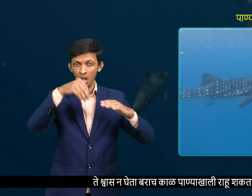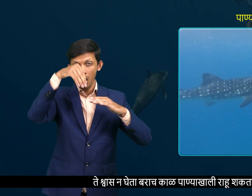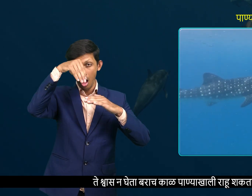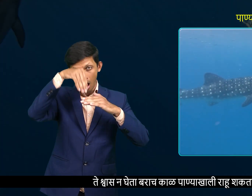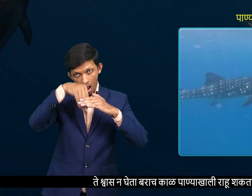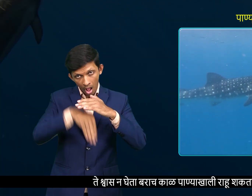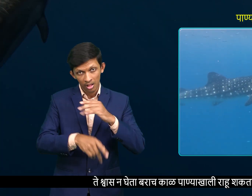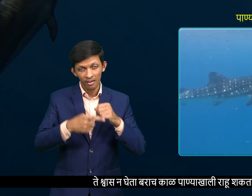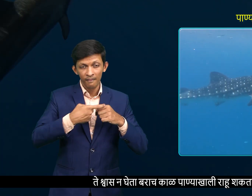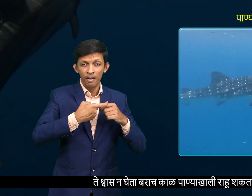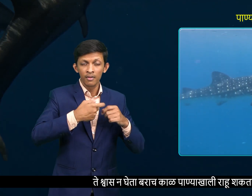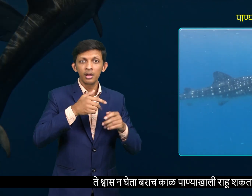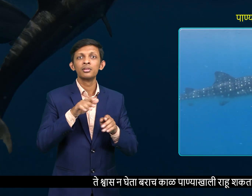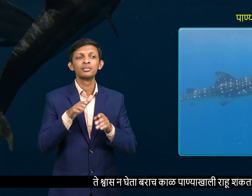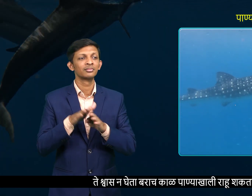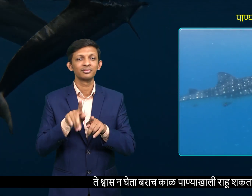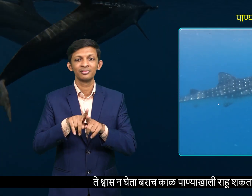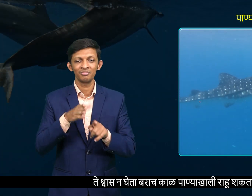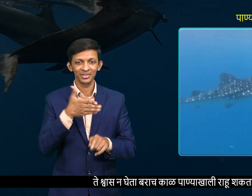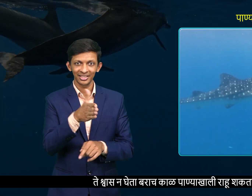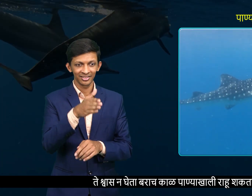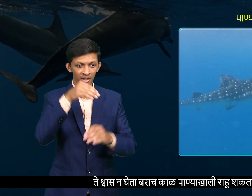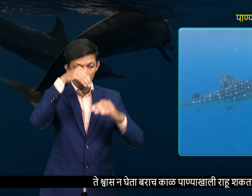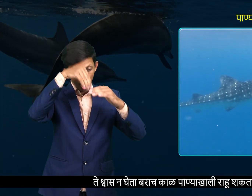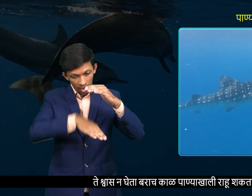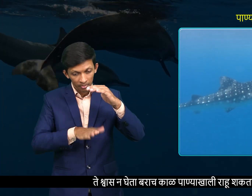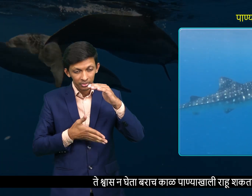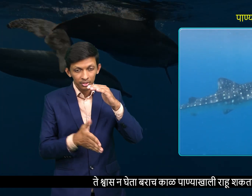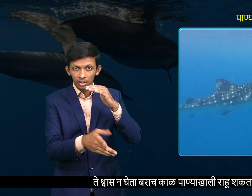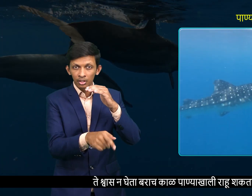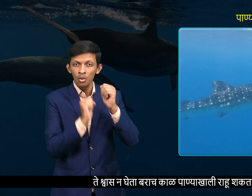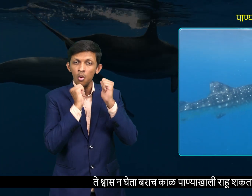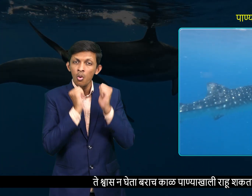श्वास न घेता बराच काळ पाण्याखाली राहू शकतात.